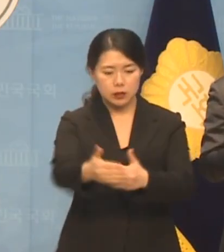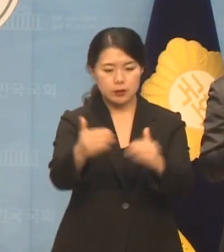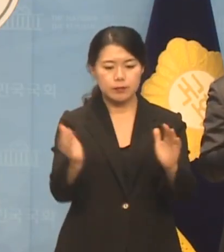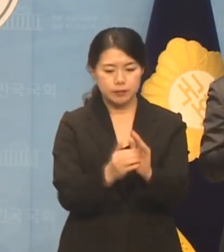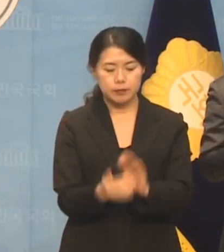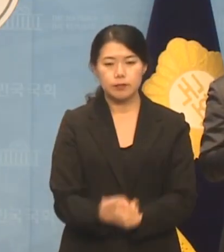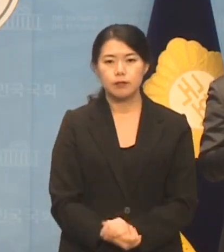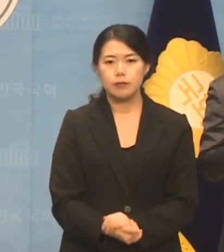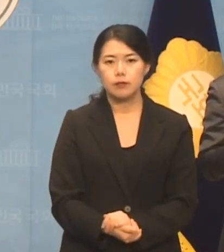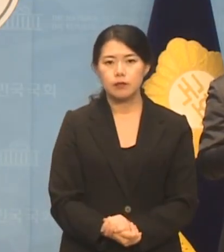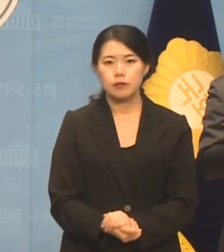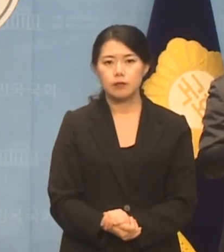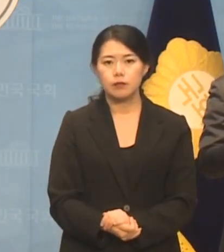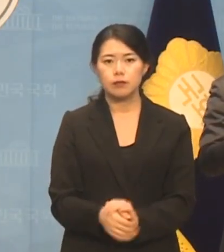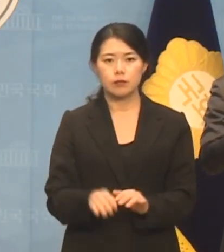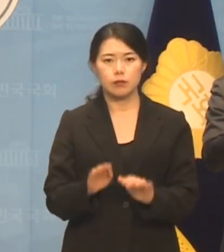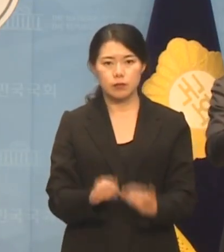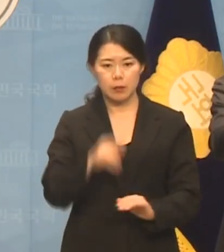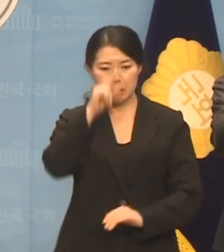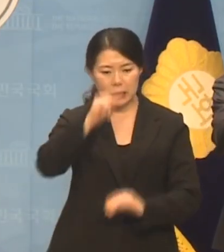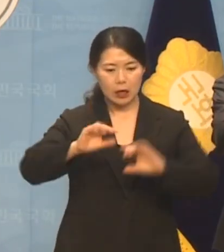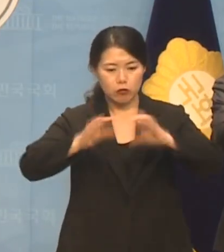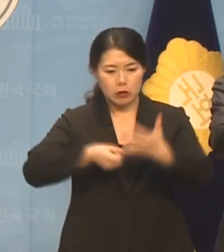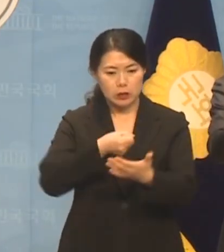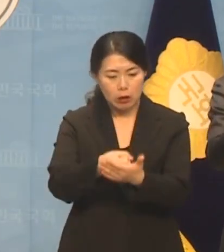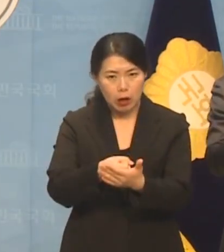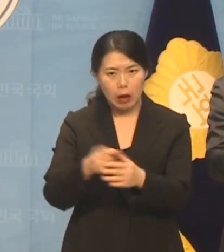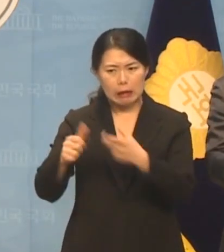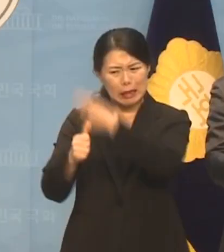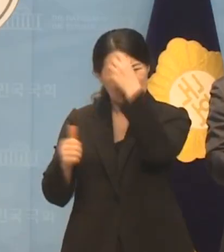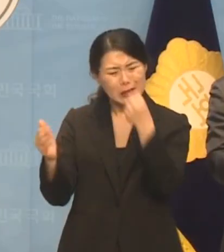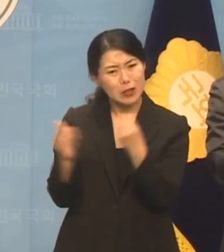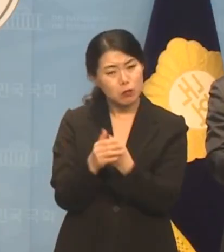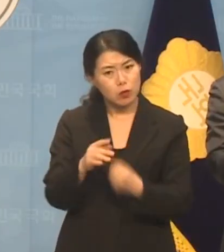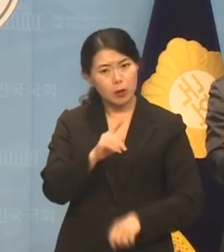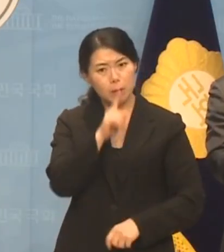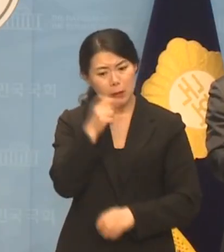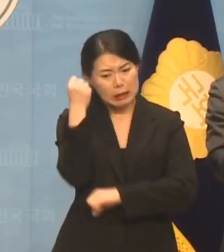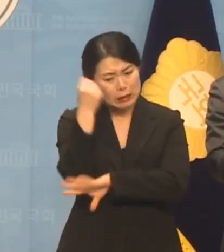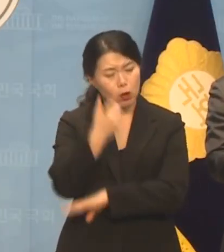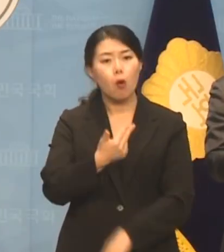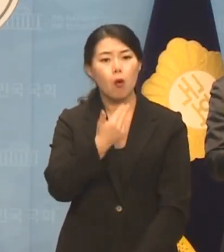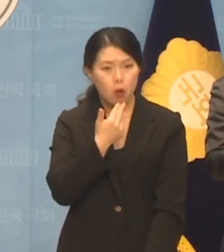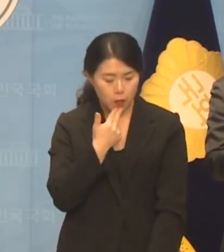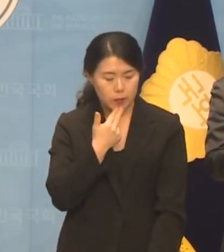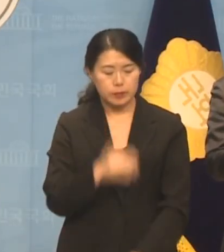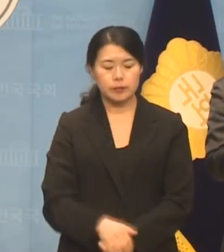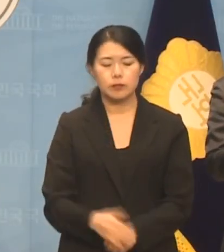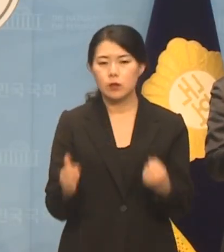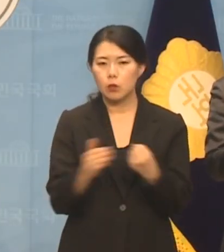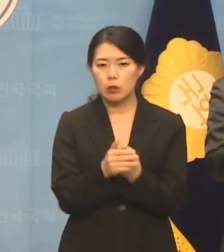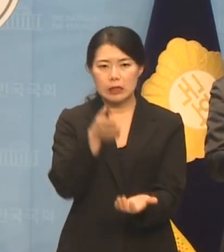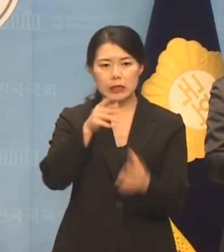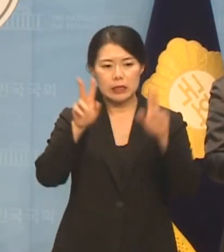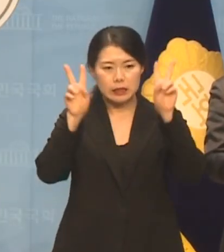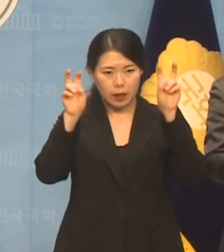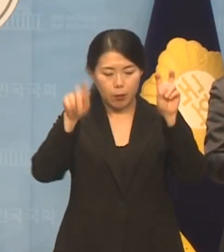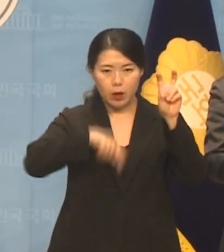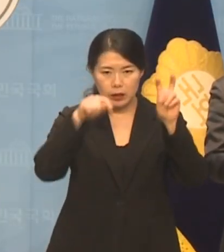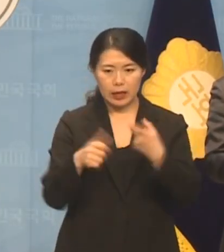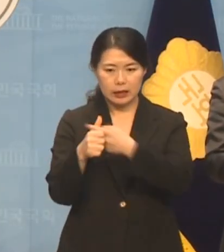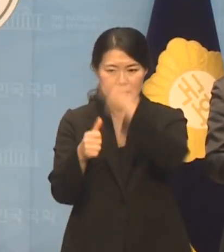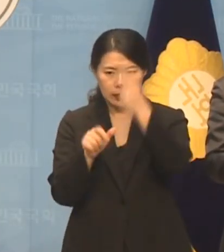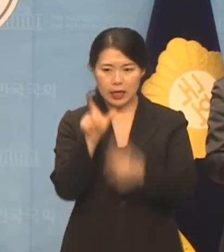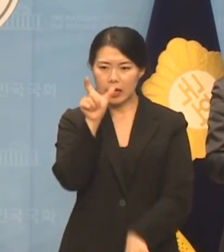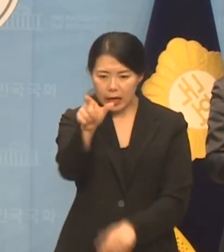진행되었습니다. 중재부는 민감국가 지정이 탄핵 때문이라는 명확한 근거가 없다는 점을 들어 기사 제목에서 탄핵이라는